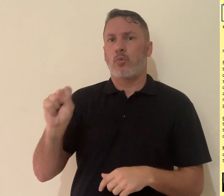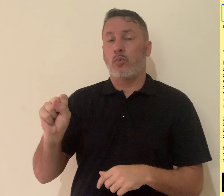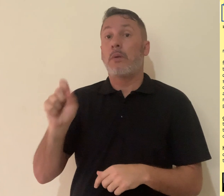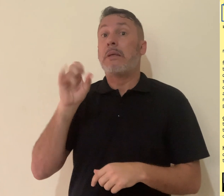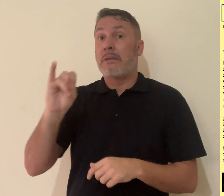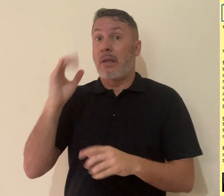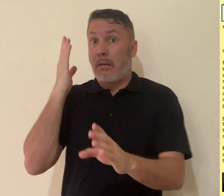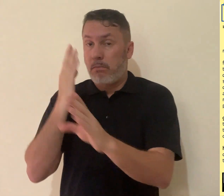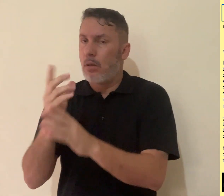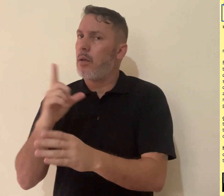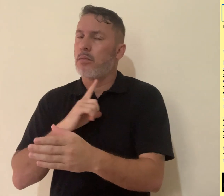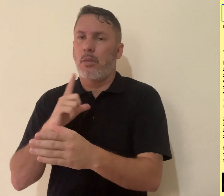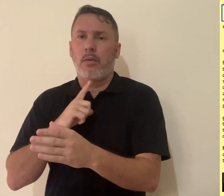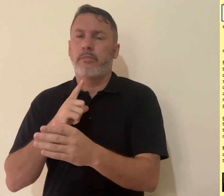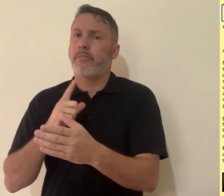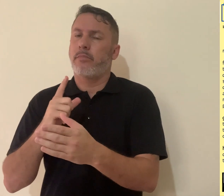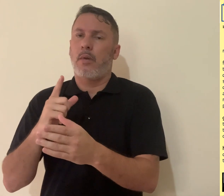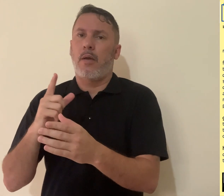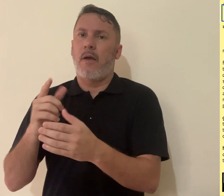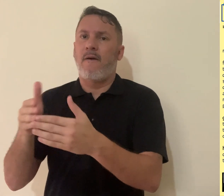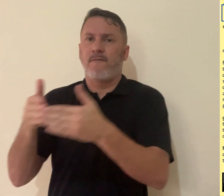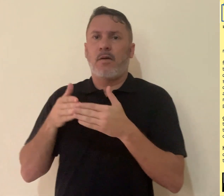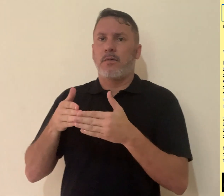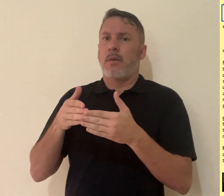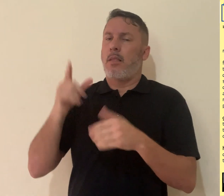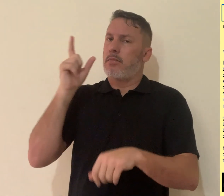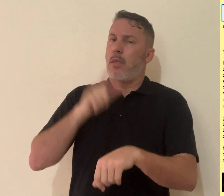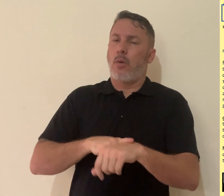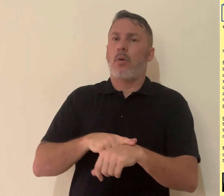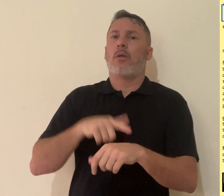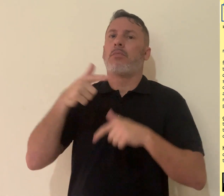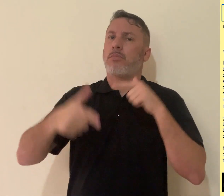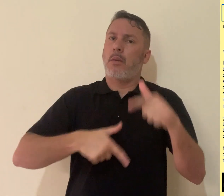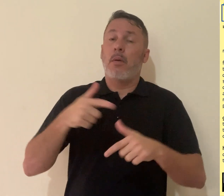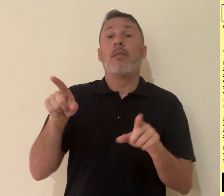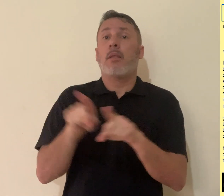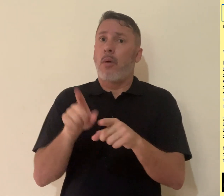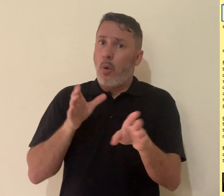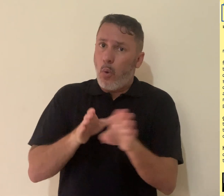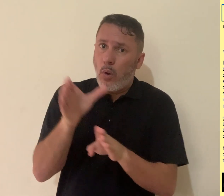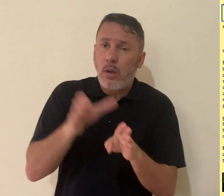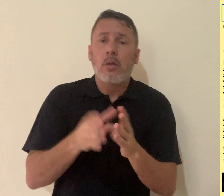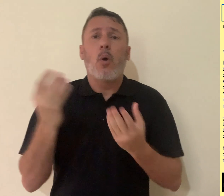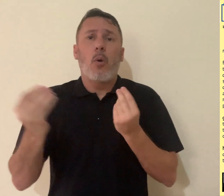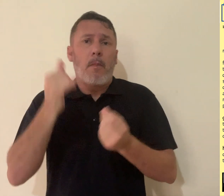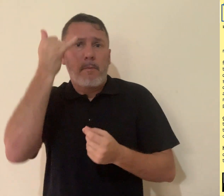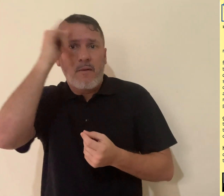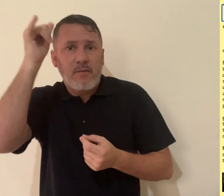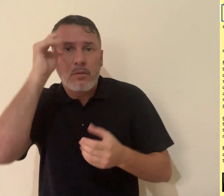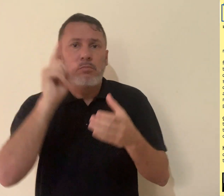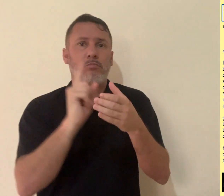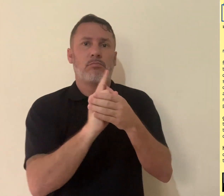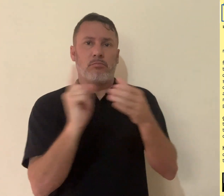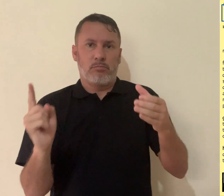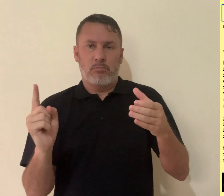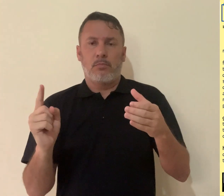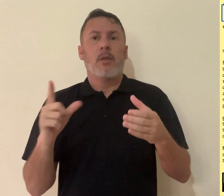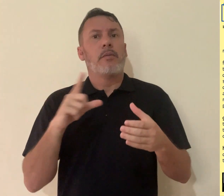na rede de saúde com afastamento imediato das atividades bem como orientar acerca das medidas